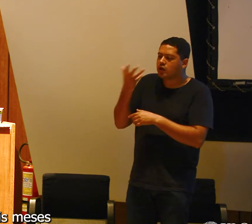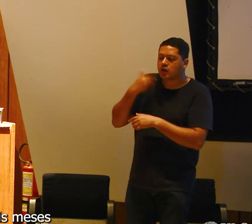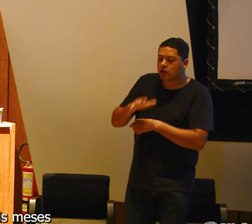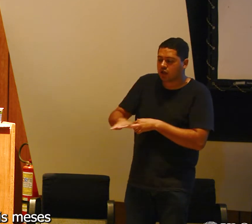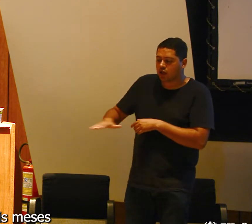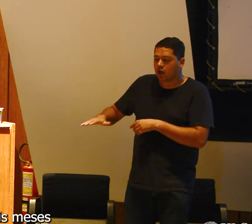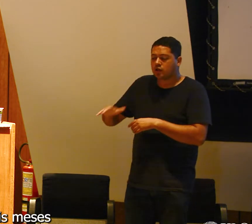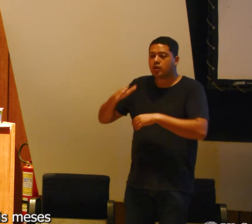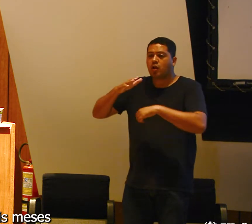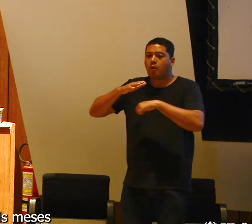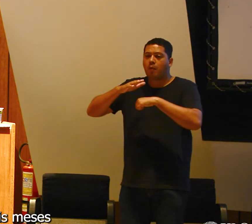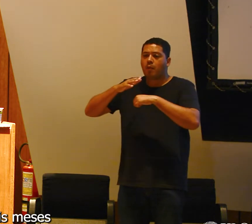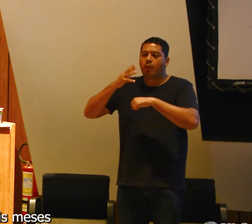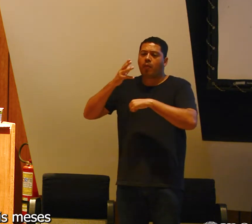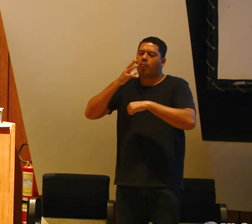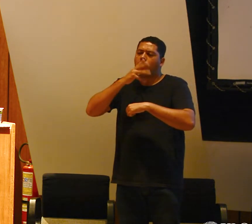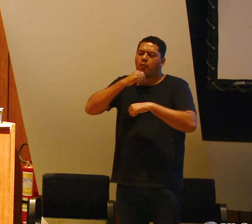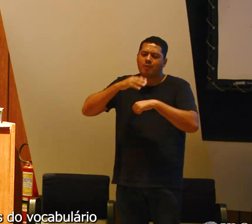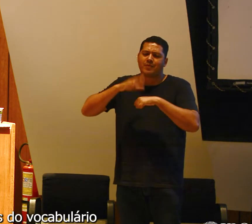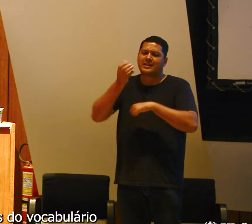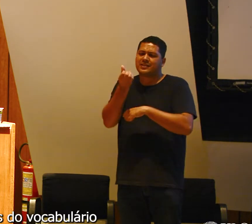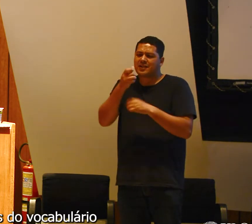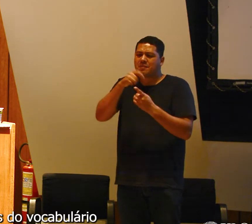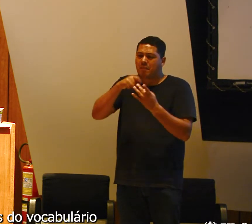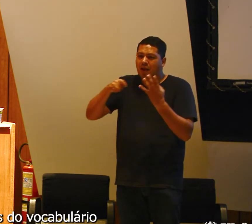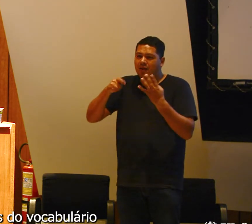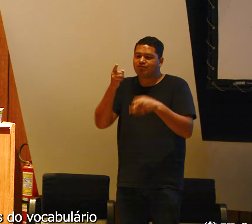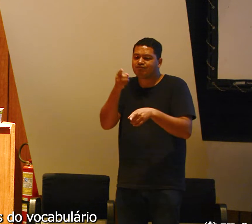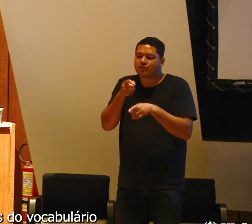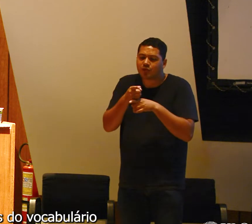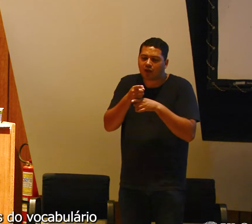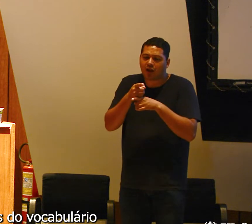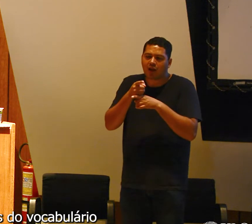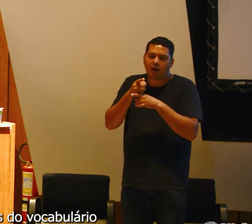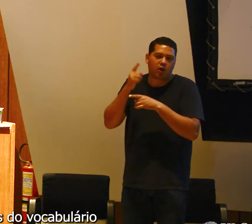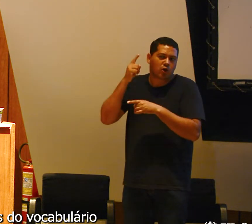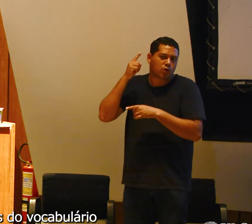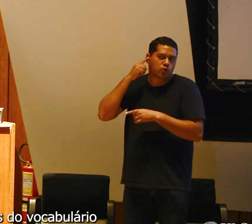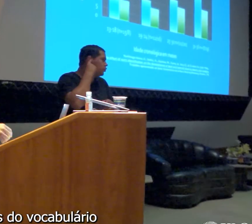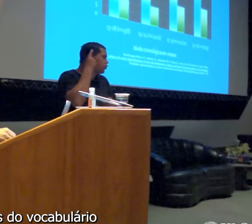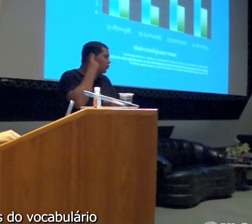para ter a perda auditiva diagnosticada. Isso a gente vê através